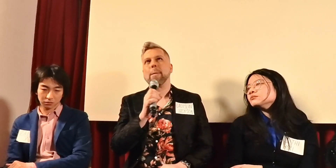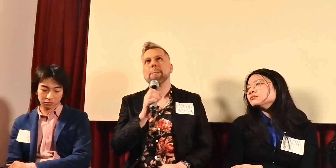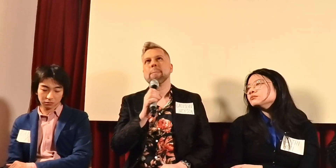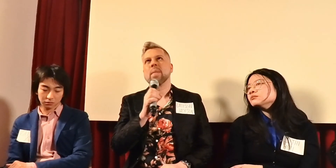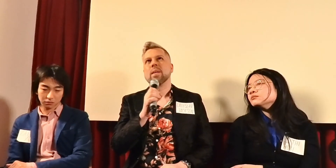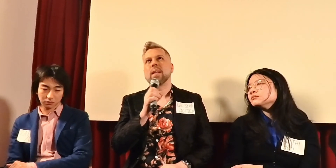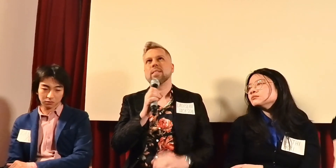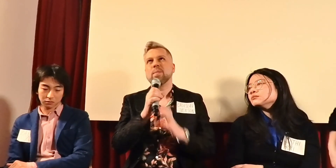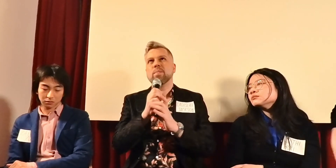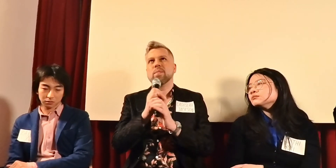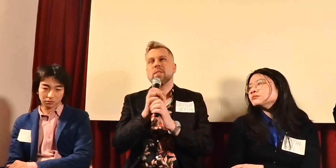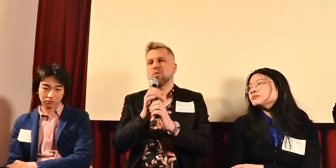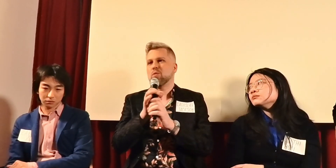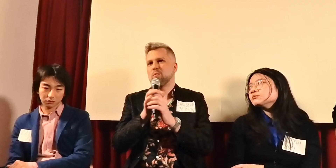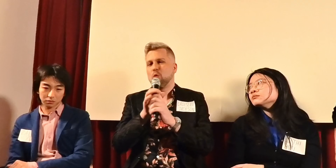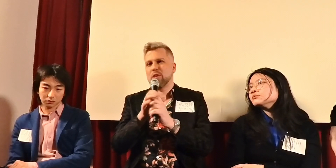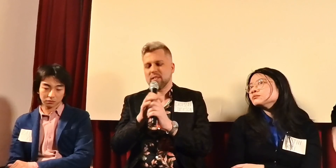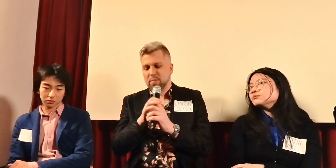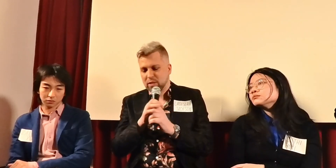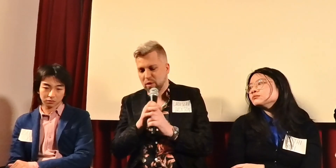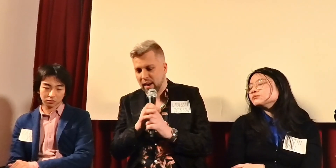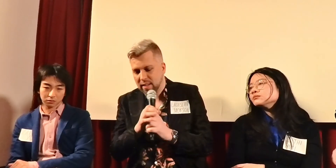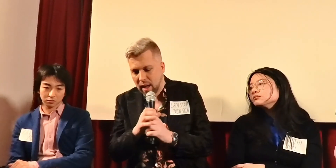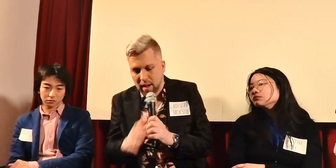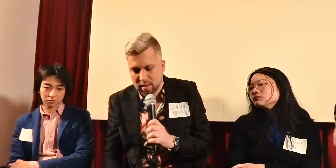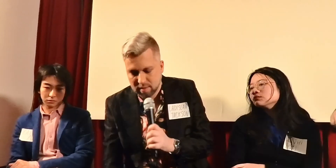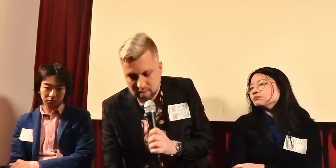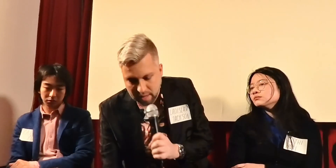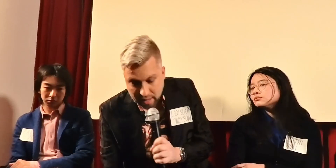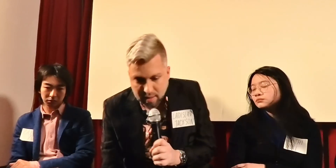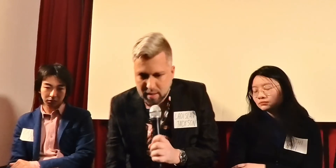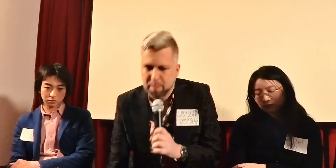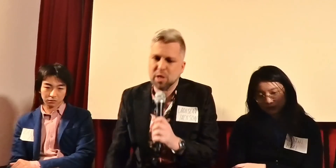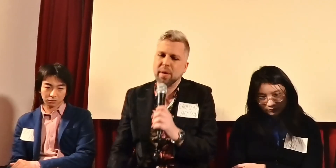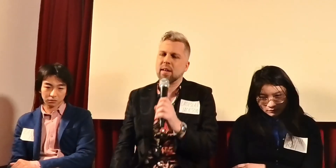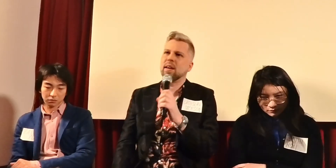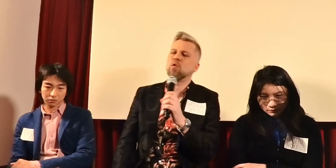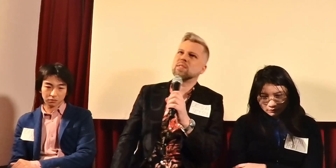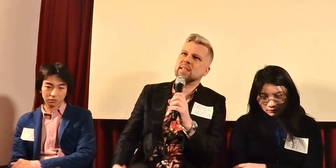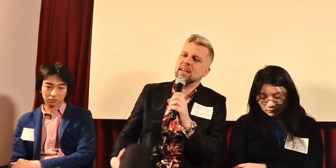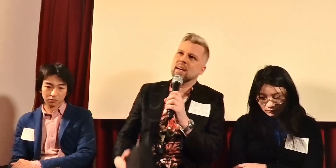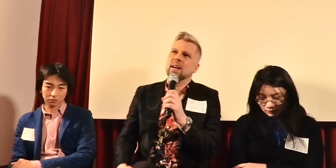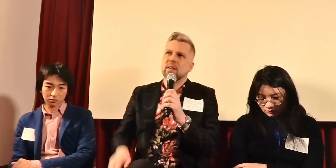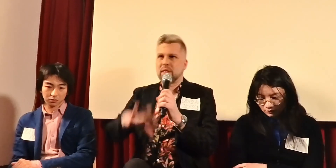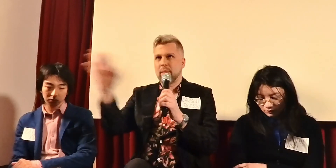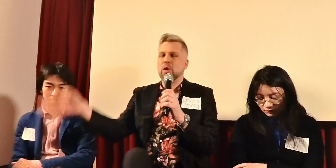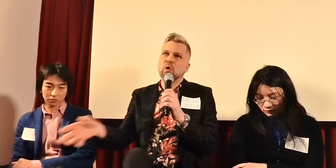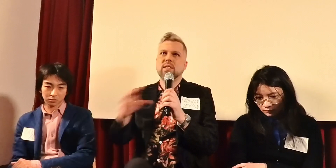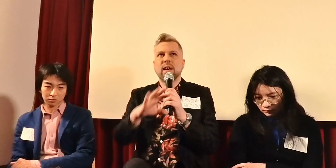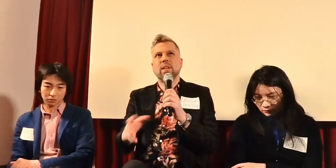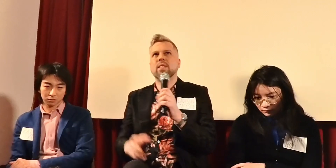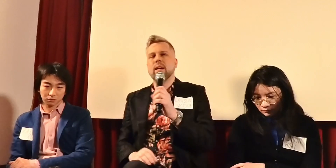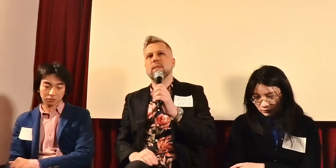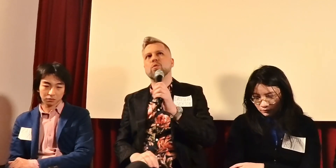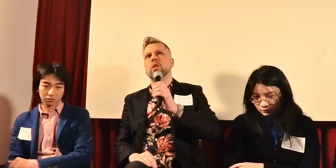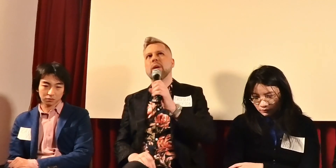A tak jsem se zkoušel s tím něco dělat a hledat ty příběhy jinakosti v té